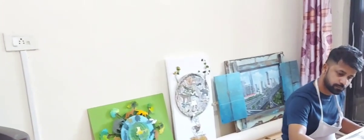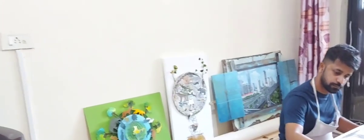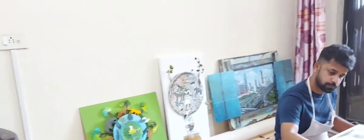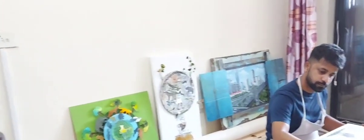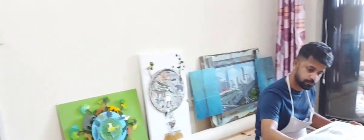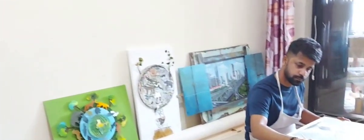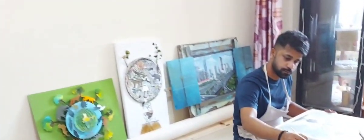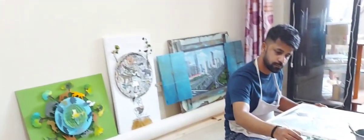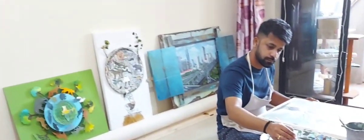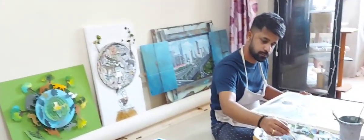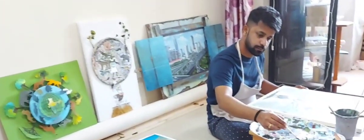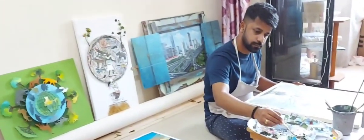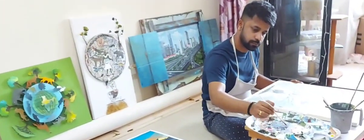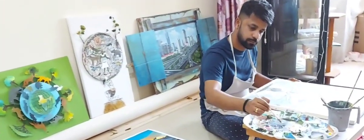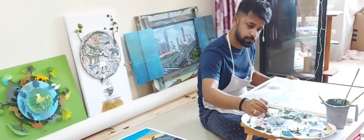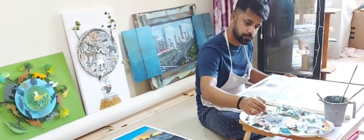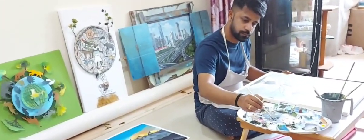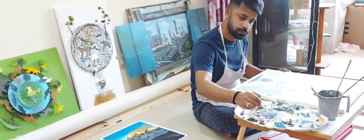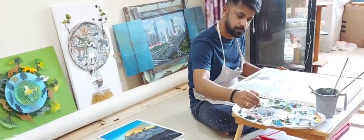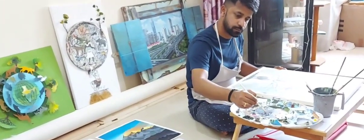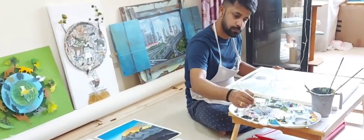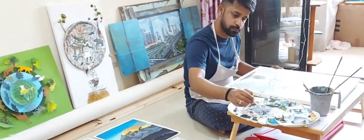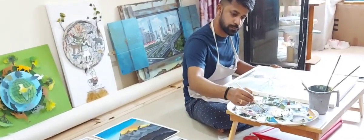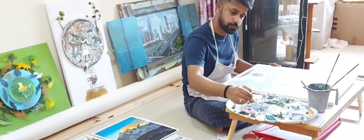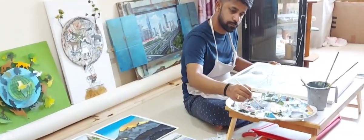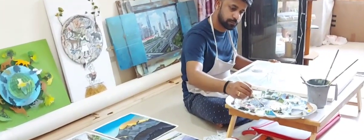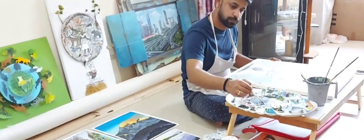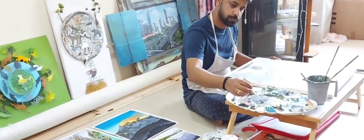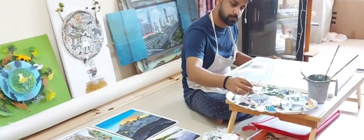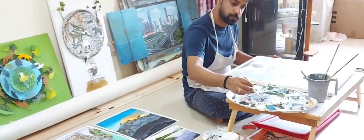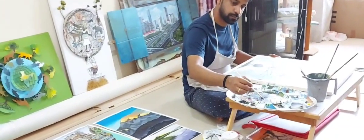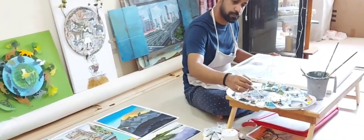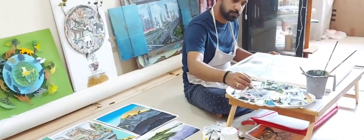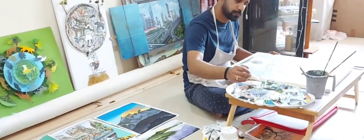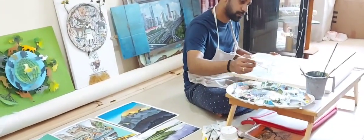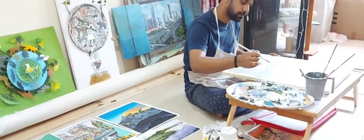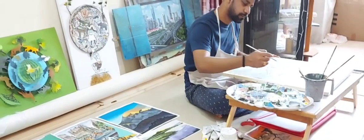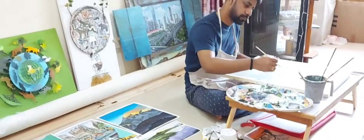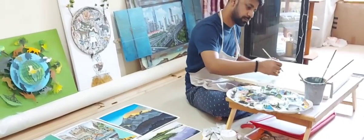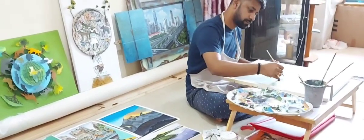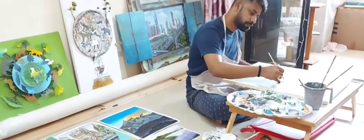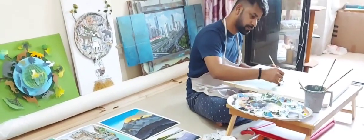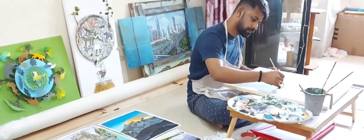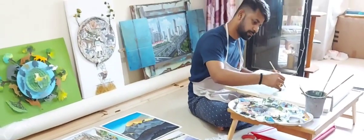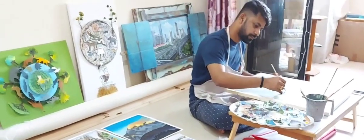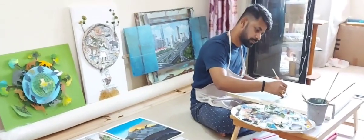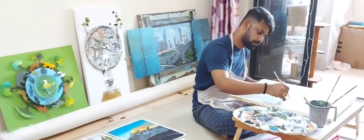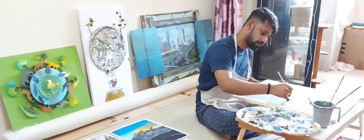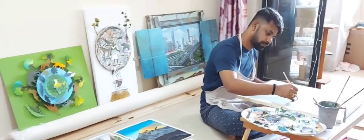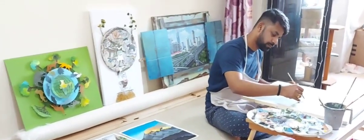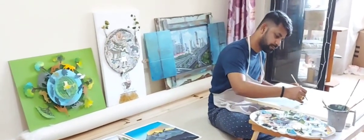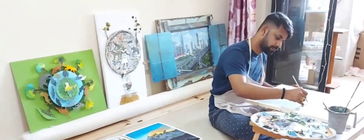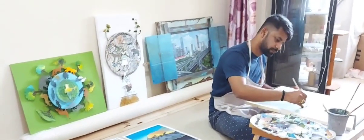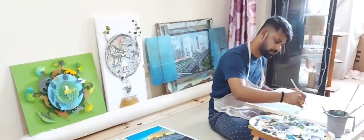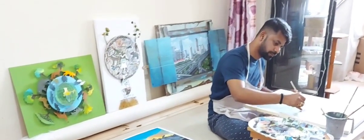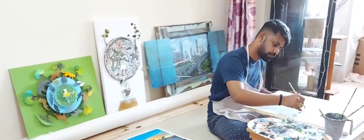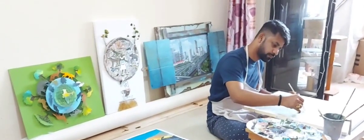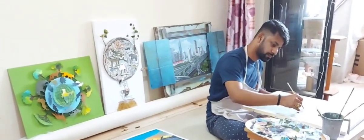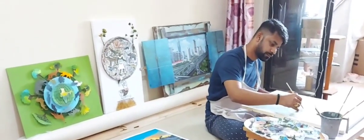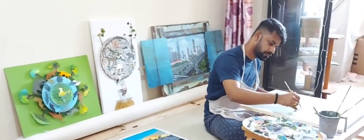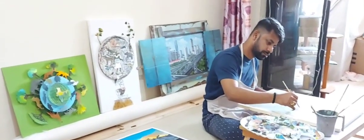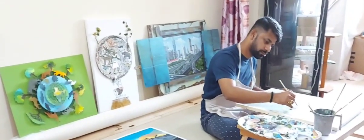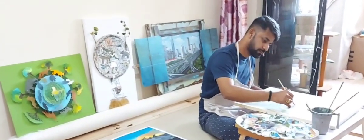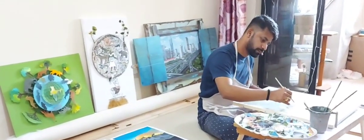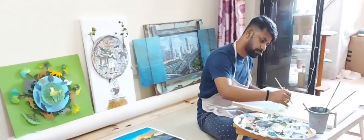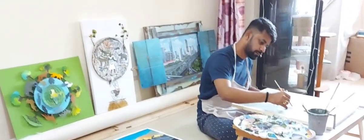तो सब पेरेंट्स को मैं यही बोलना चाहता हूँ कि अगर वो ऐसे कुछ स्ट्रगल करके क्यों मेहनत करके